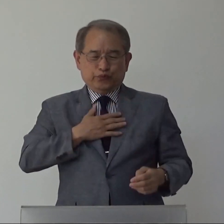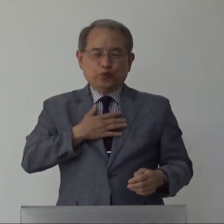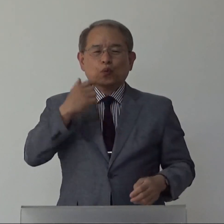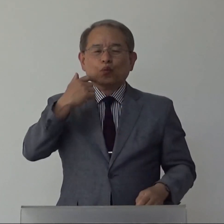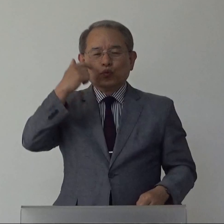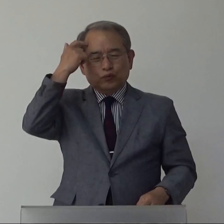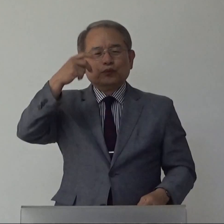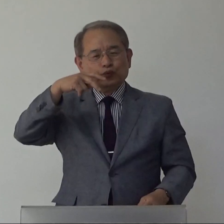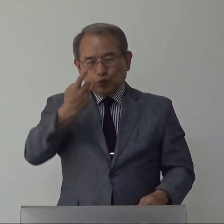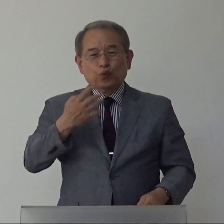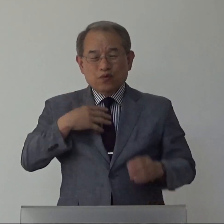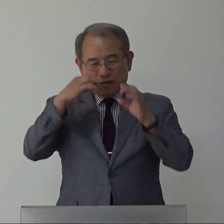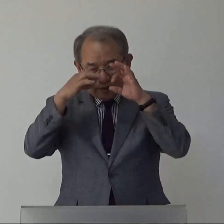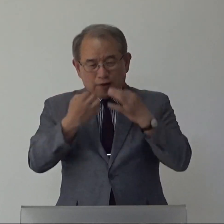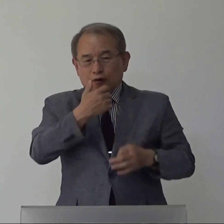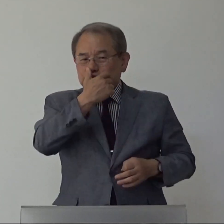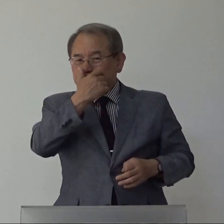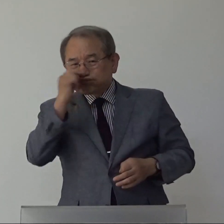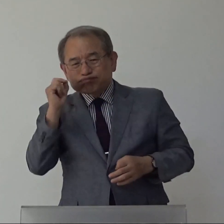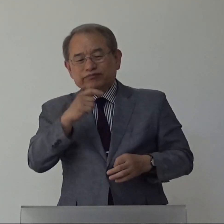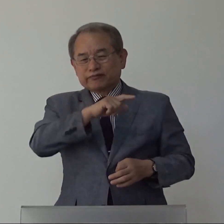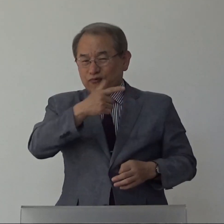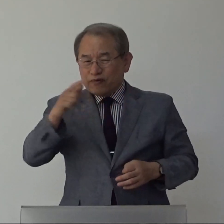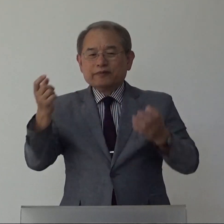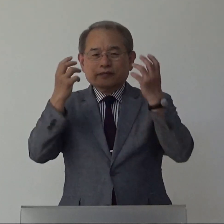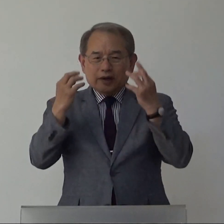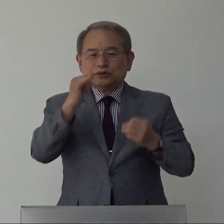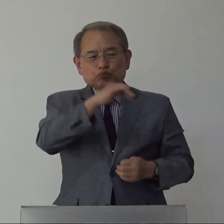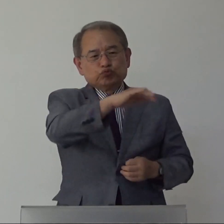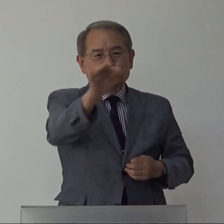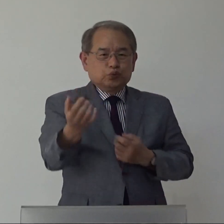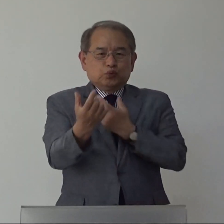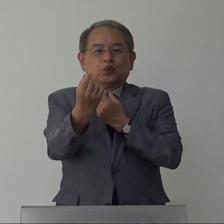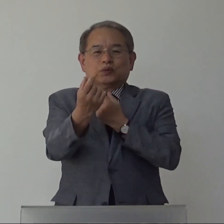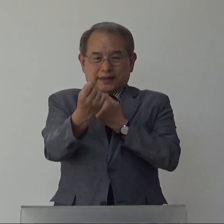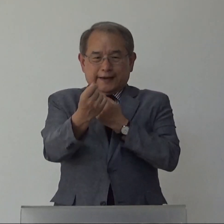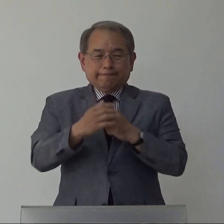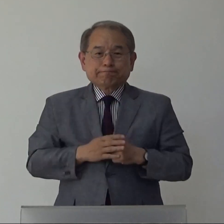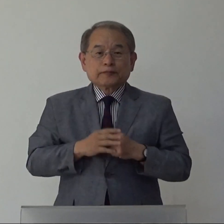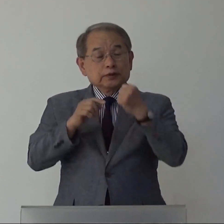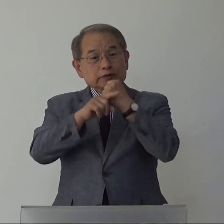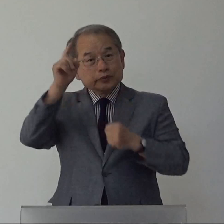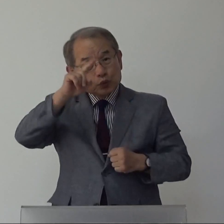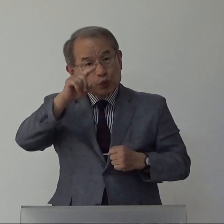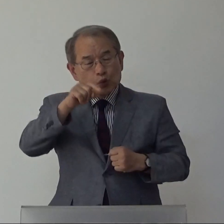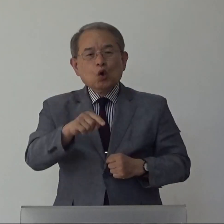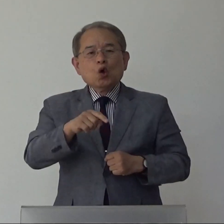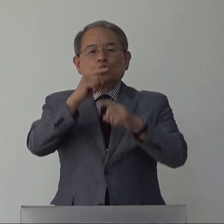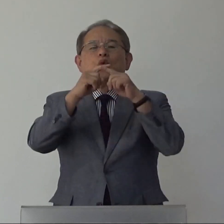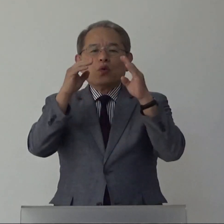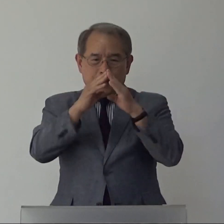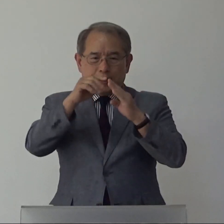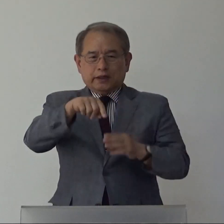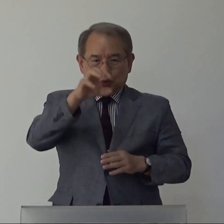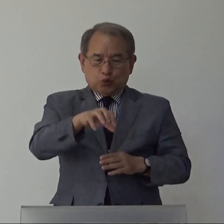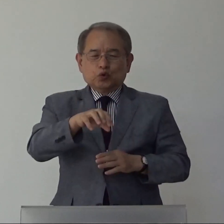교회는 완벽한 사람이 모여 있는 곳은 아닙니다. 저도 마찬가지로 너무나 부족함이 많습니다. 우리